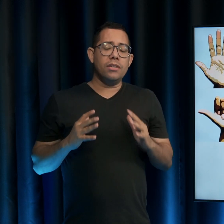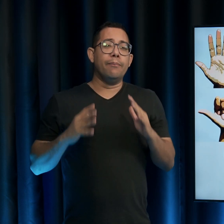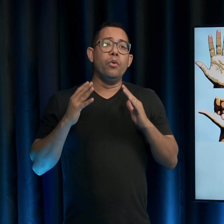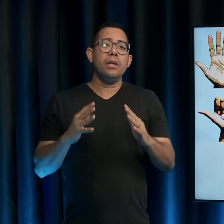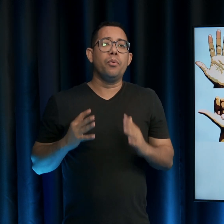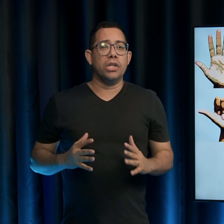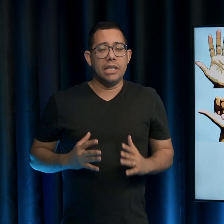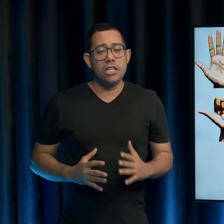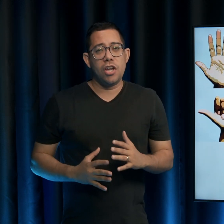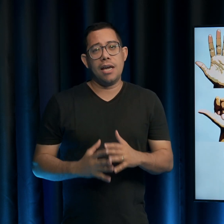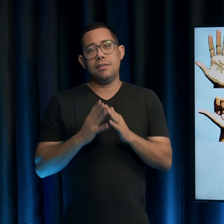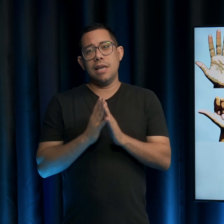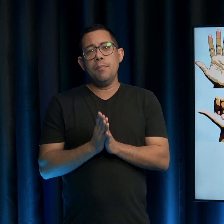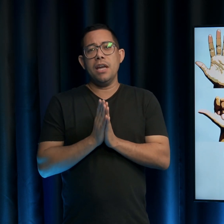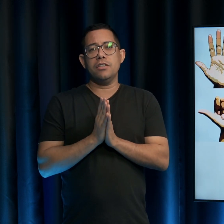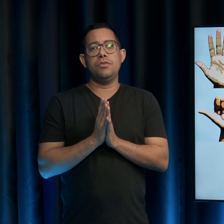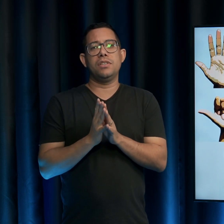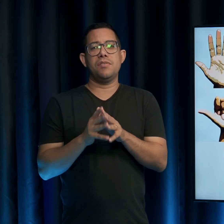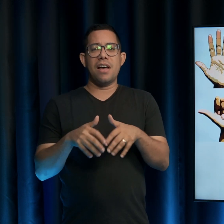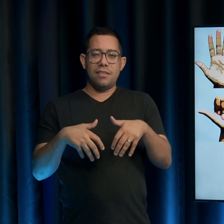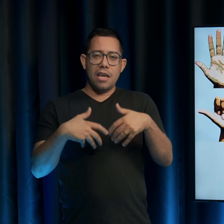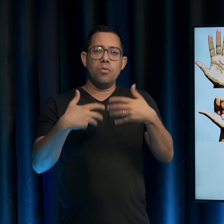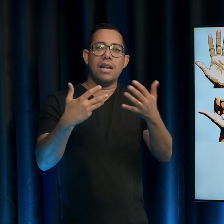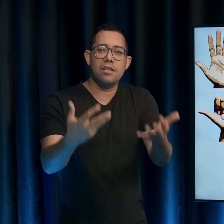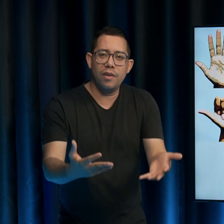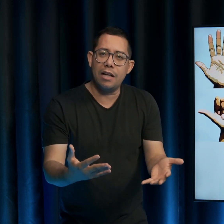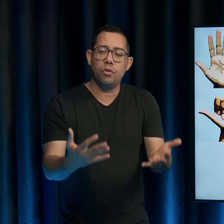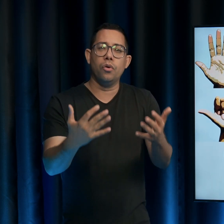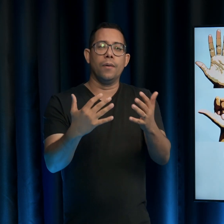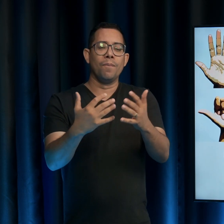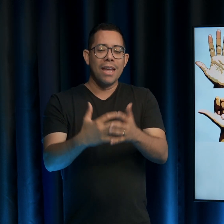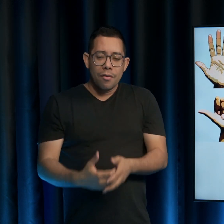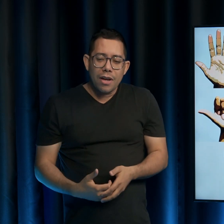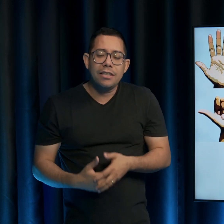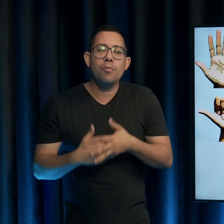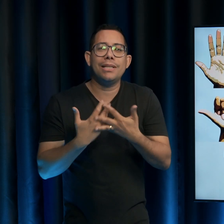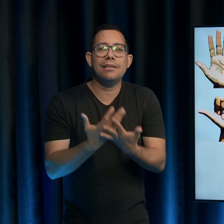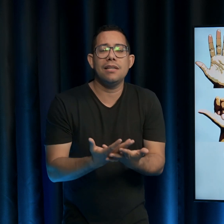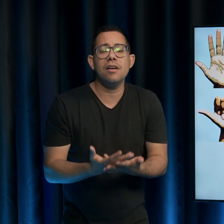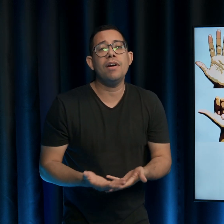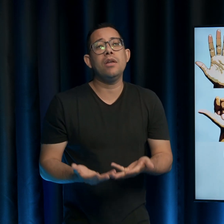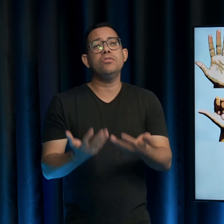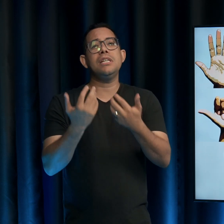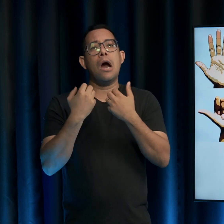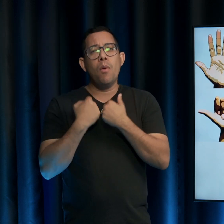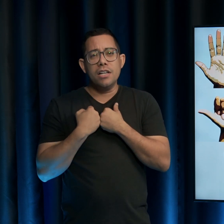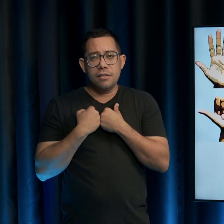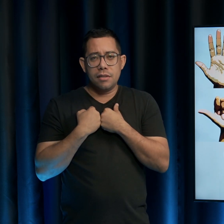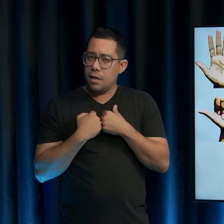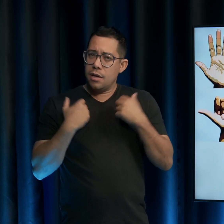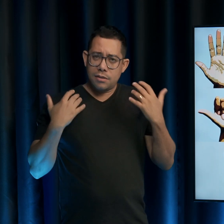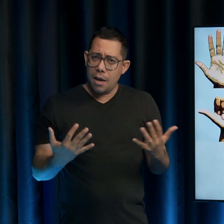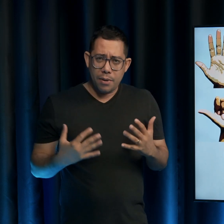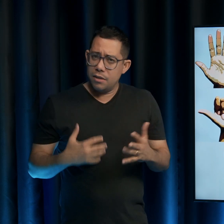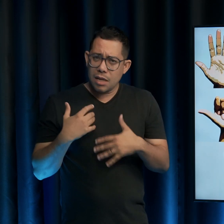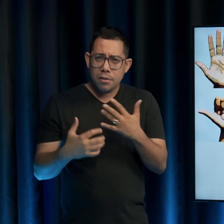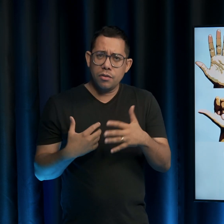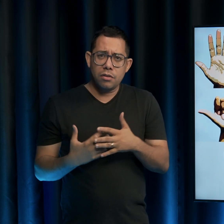muito importante é que sempre antes de você fazer um classificador, fazer uma descrição, vai ter um sinal antes. Sempre que você for fazer